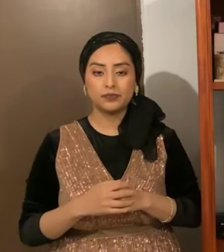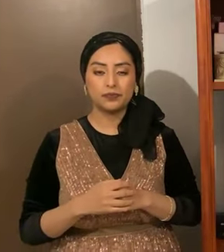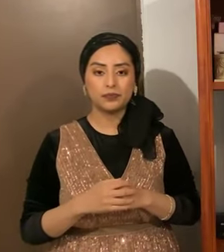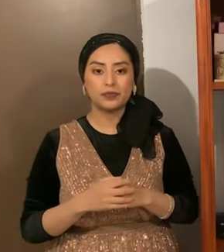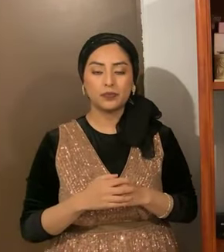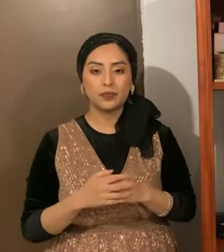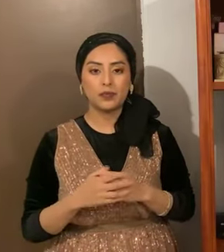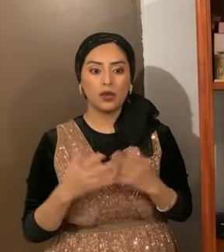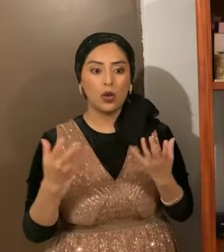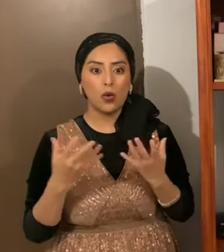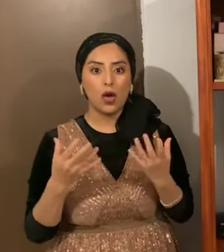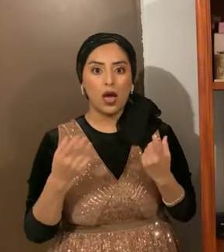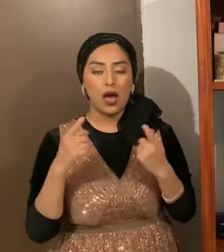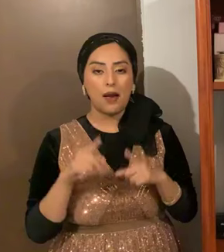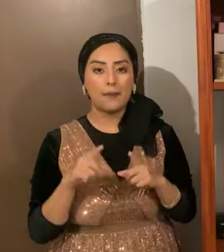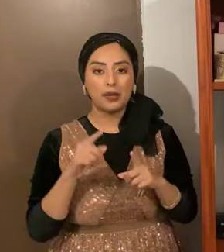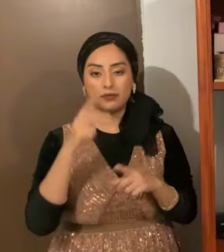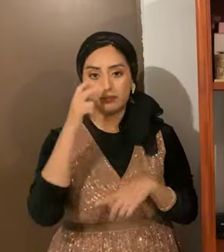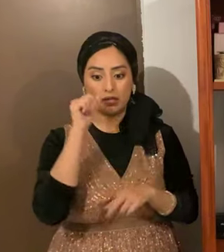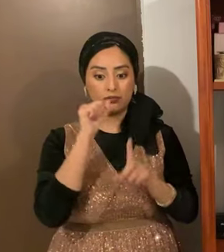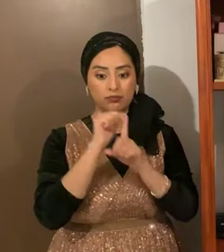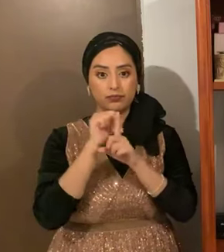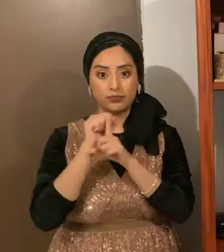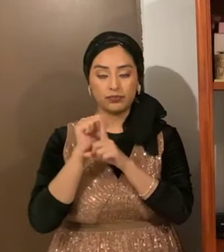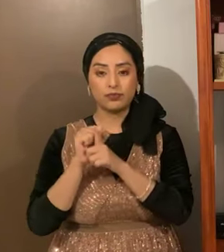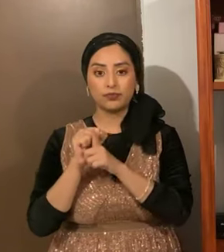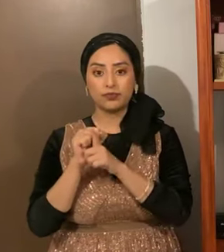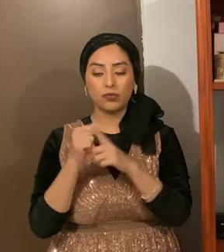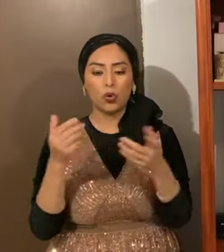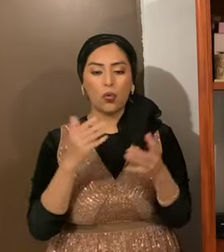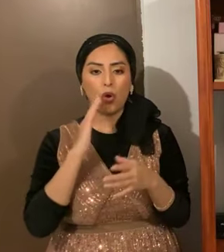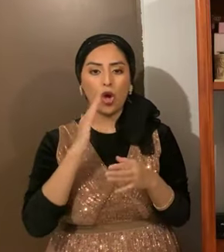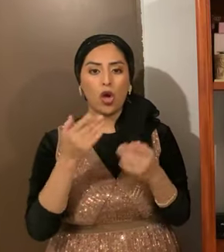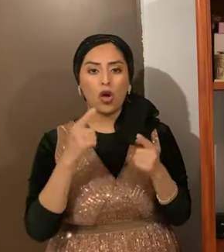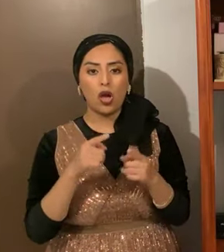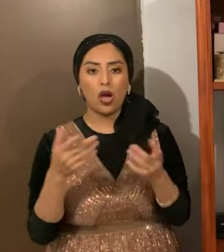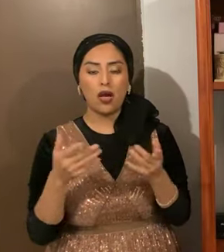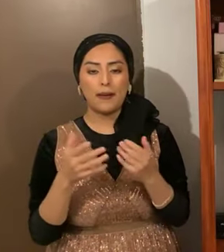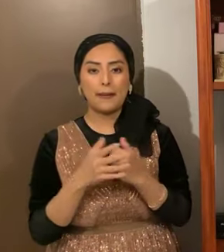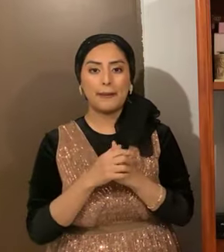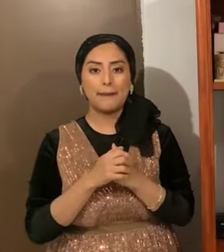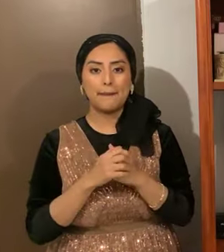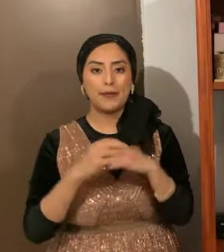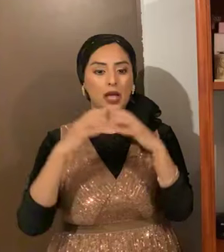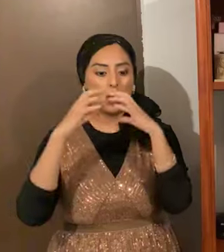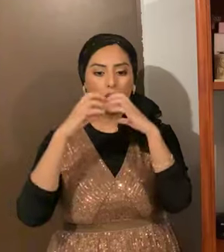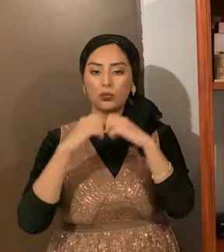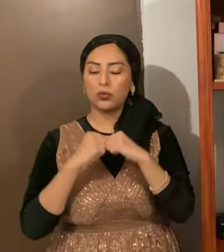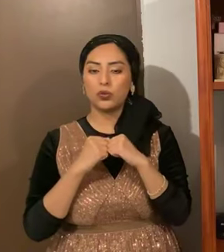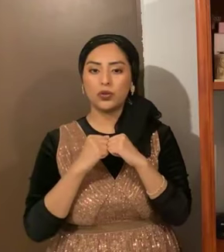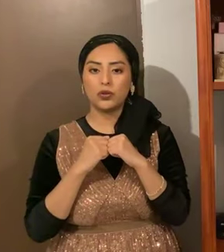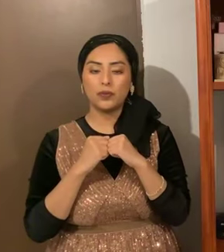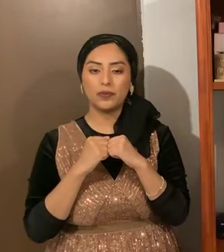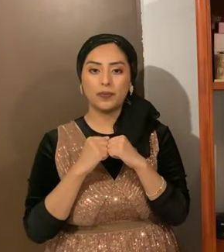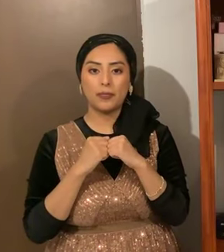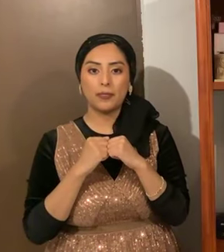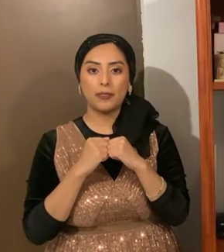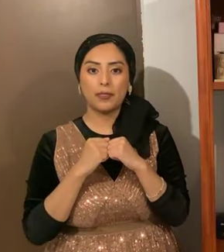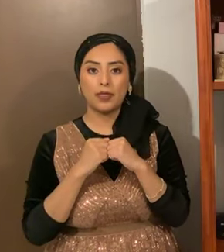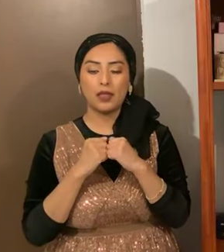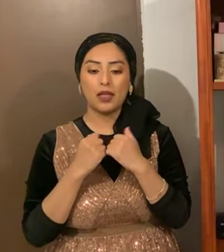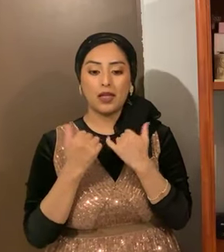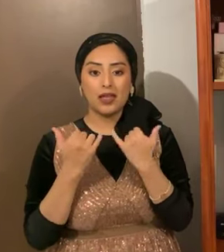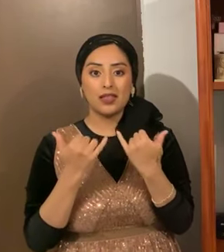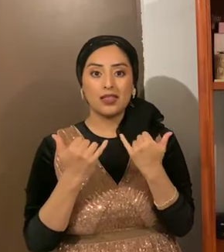¿qué vendría con todo esto? Que es un engaño de Satanás, ya sabemos si lo reprenda, colapso. Es decir, pueden